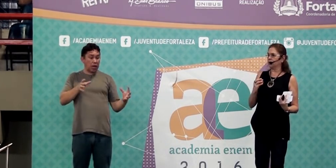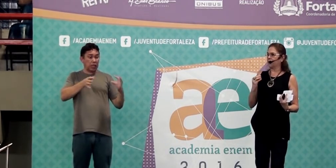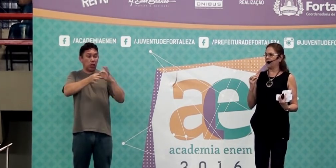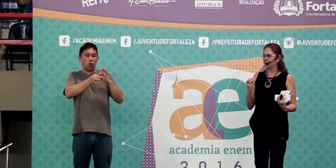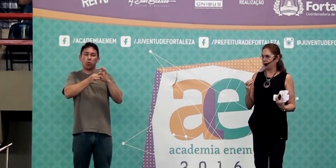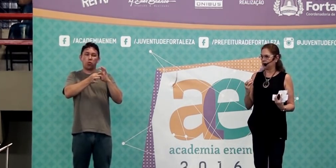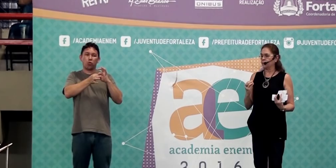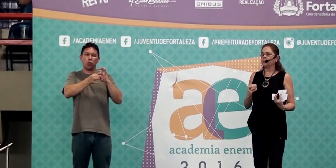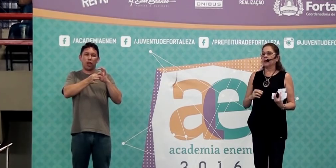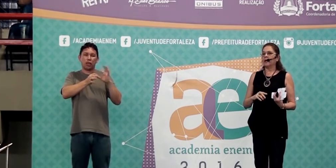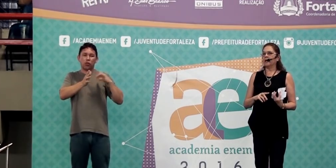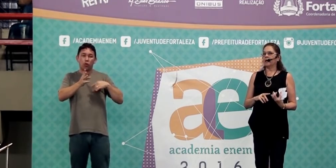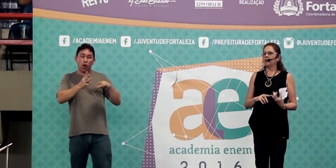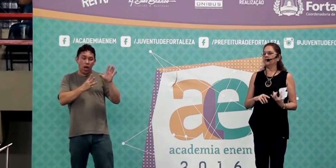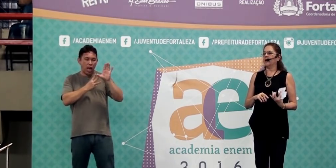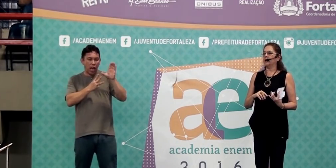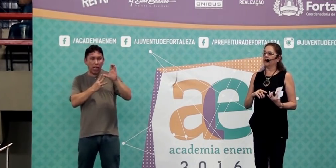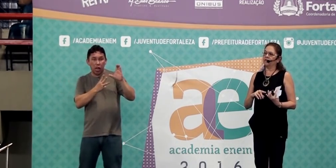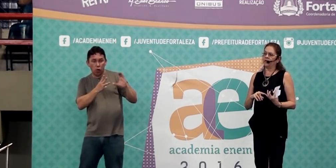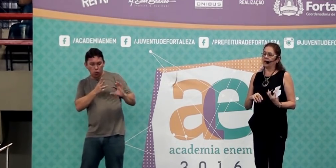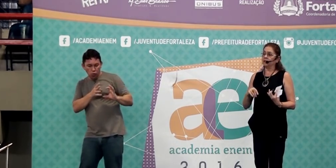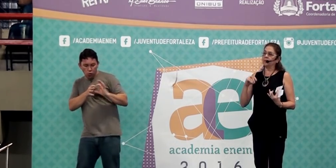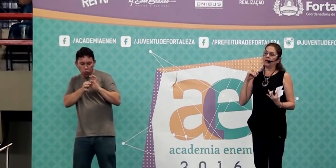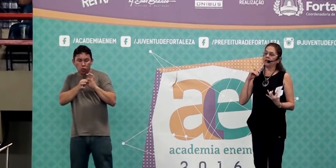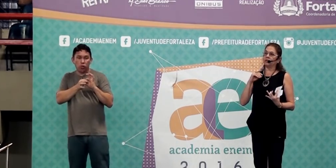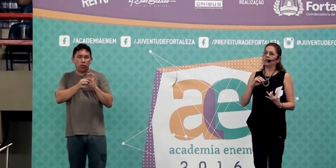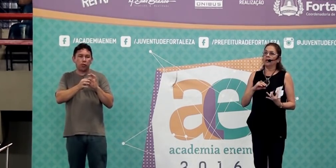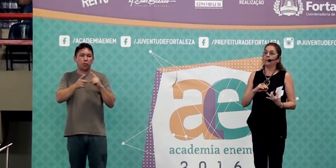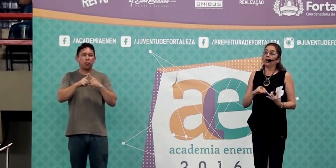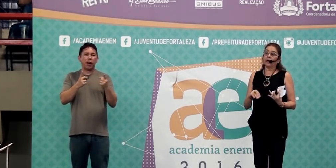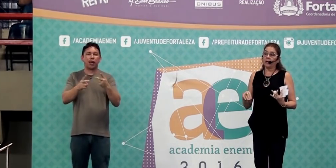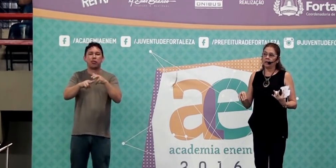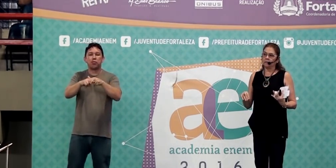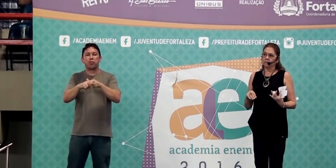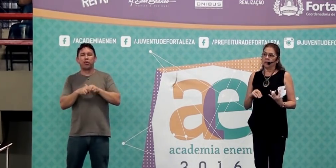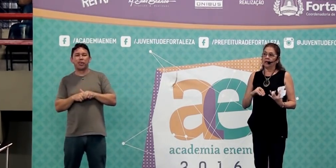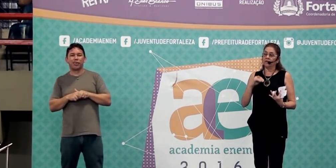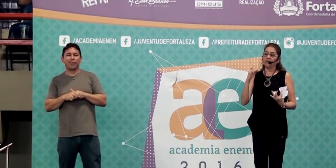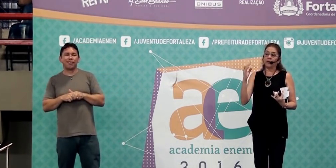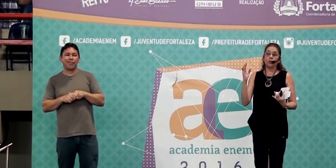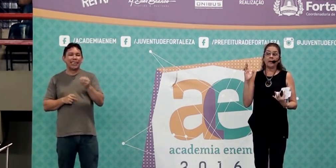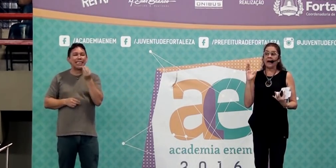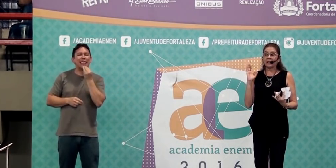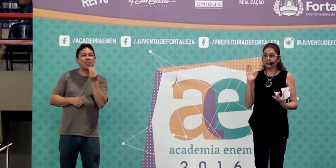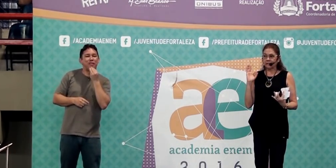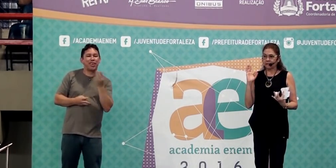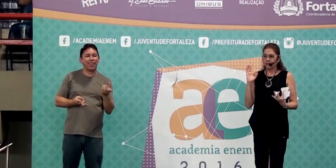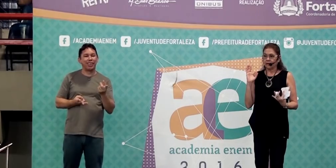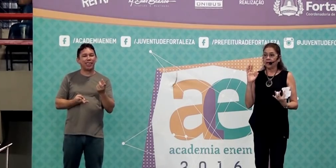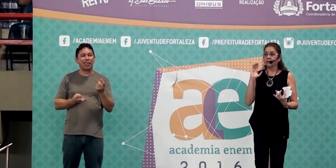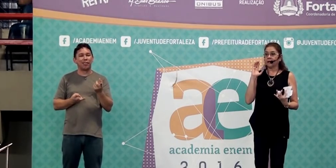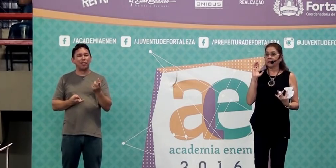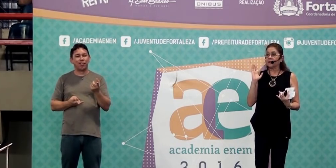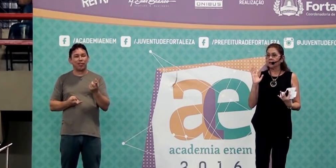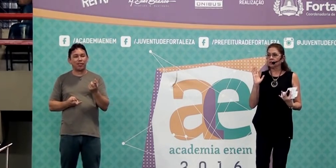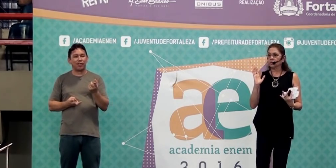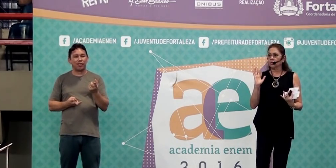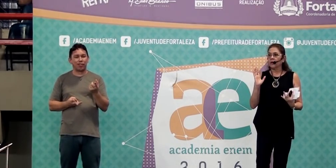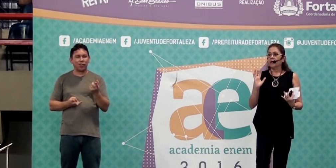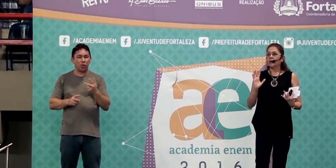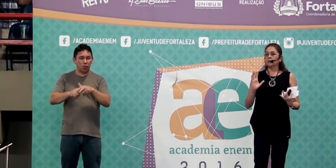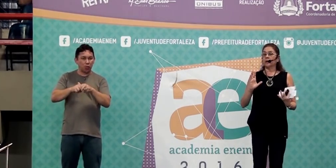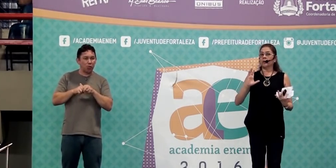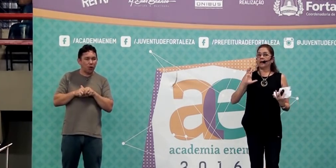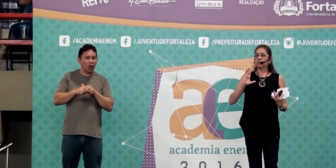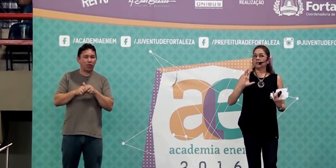de contrariedade. Ele equivale a infelizmente, porém, ele vale o mas.